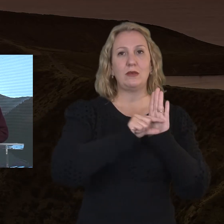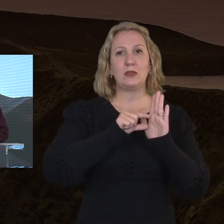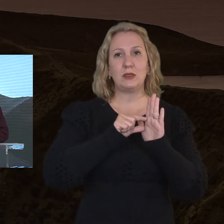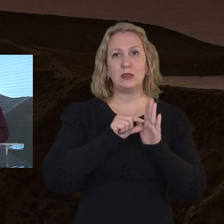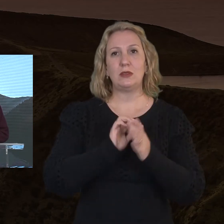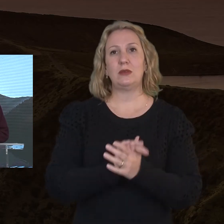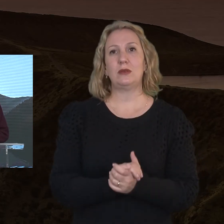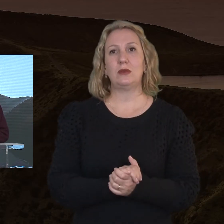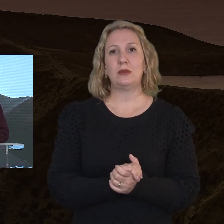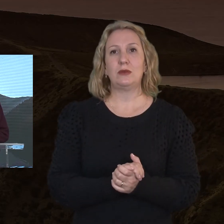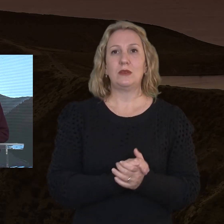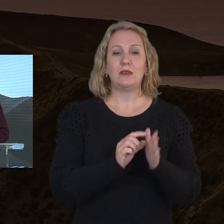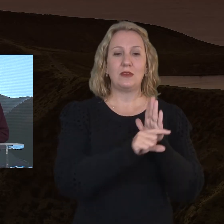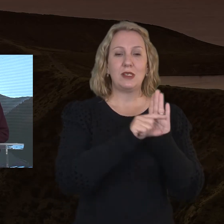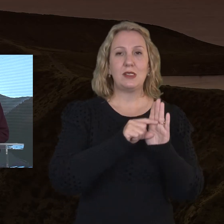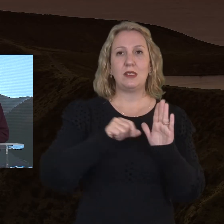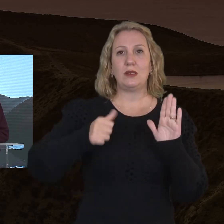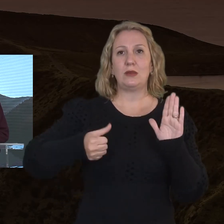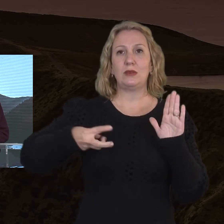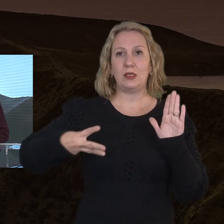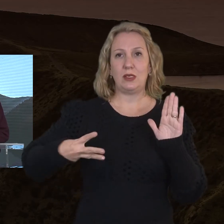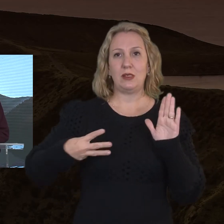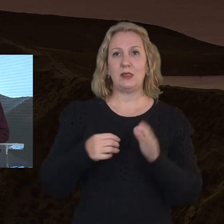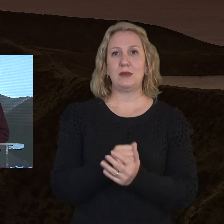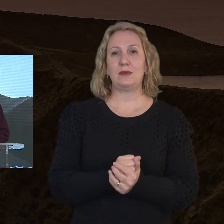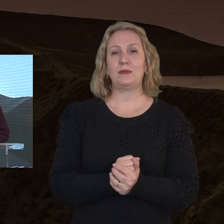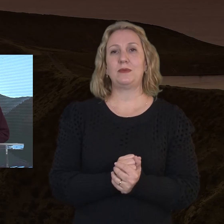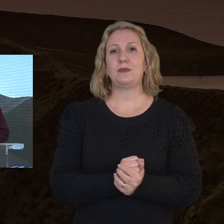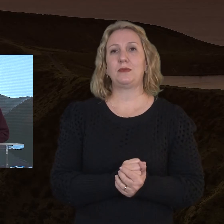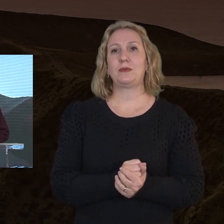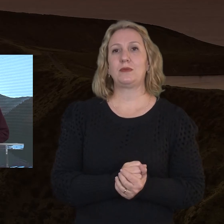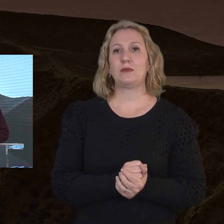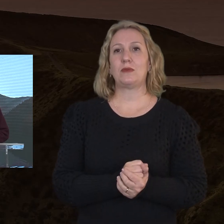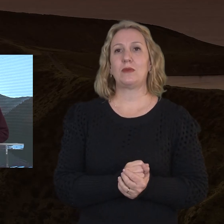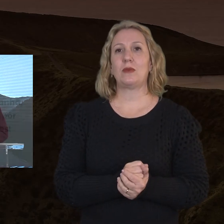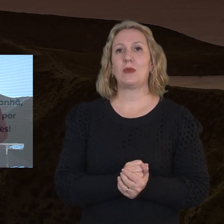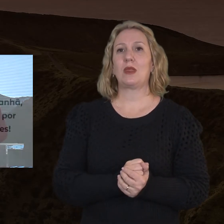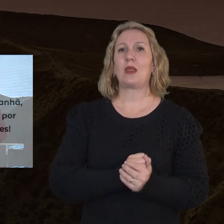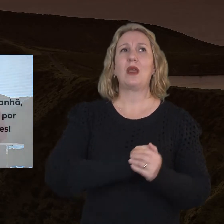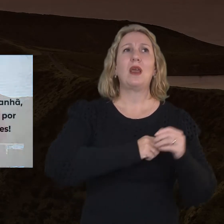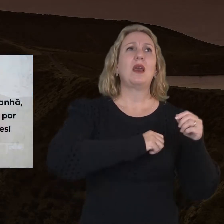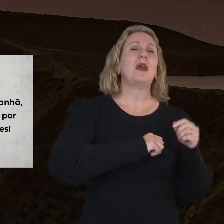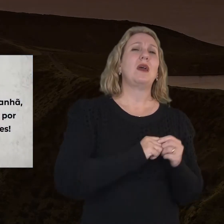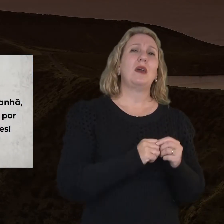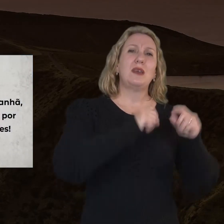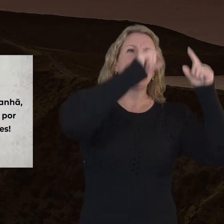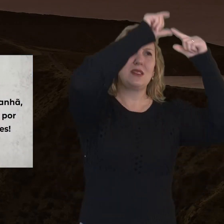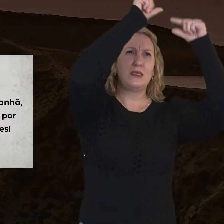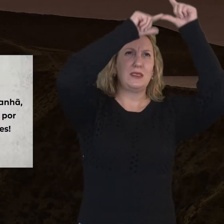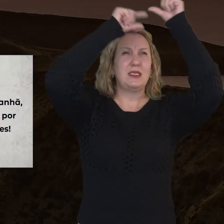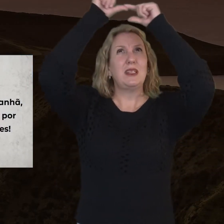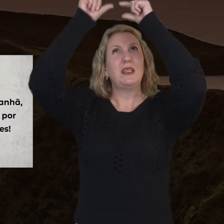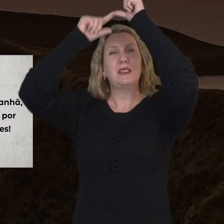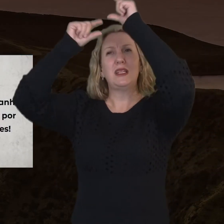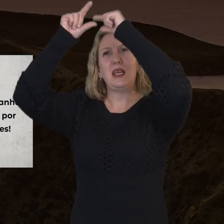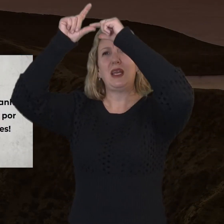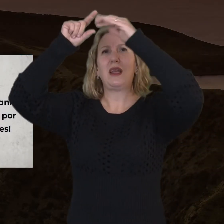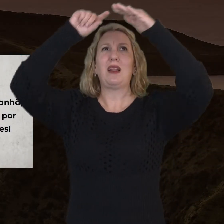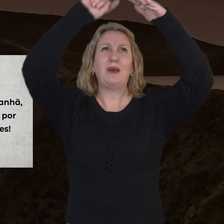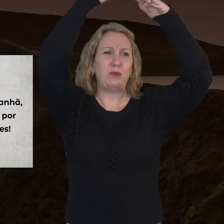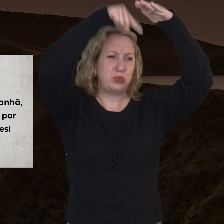esse versículo 13 o resto o pedro já leu como caíste do céu ó estrela da manhã quem ele